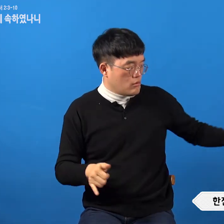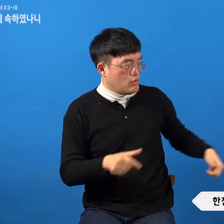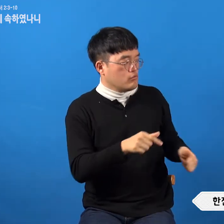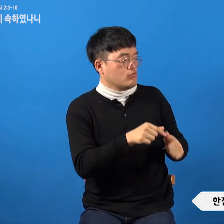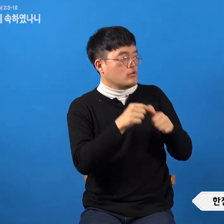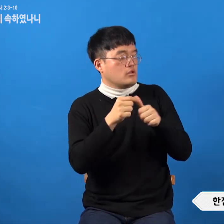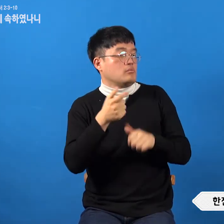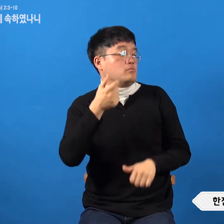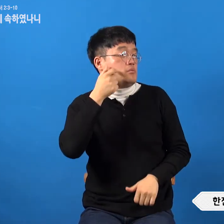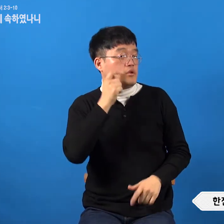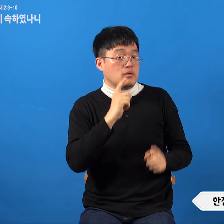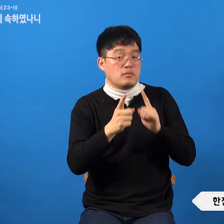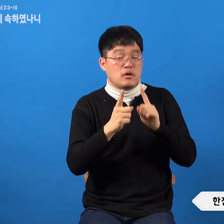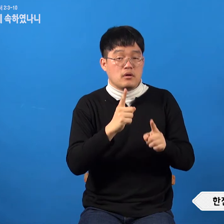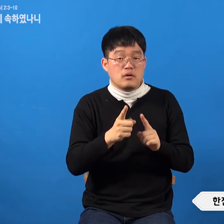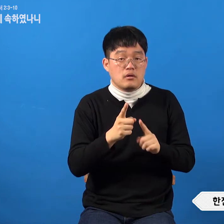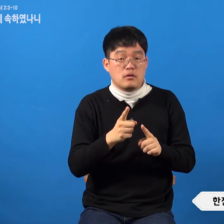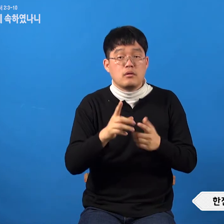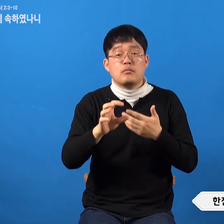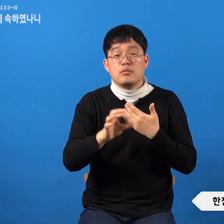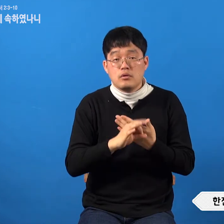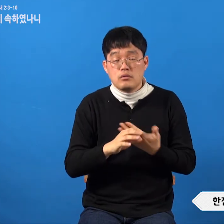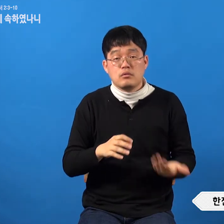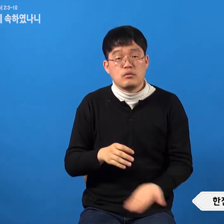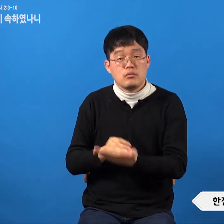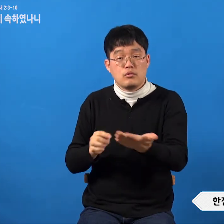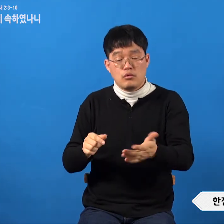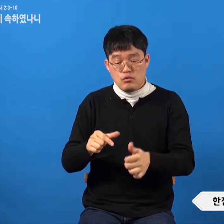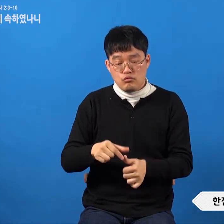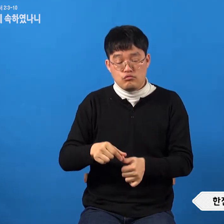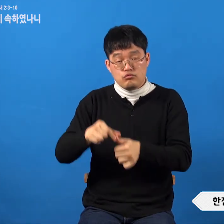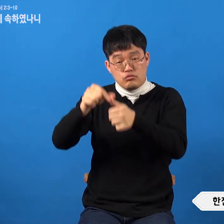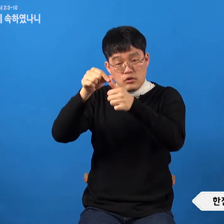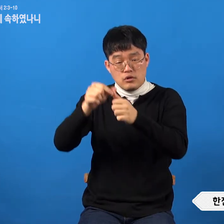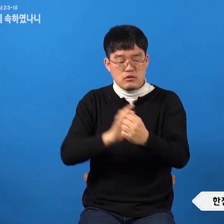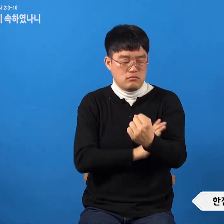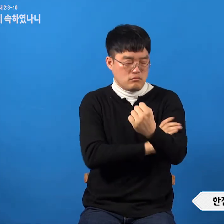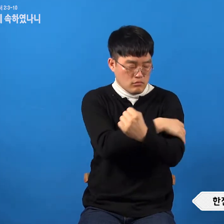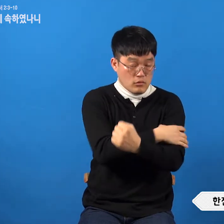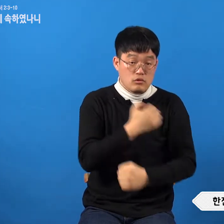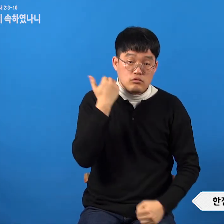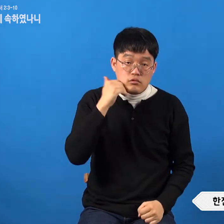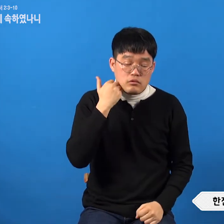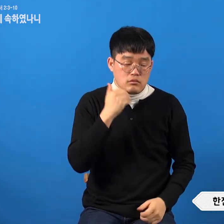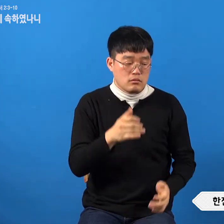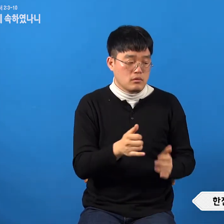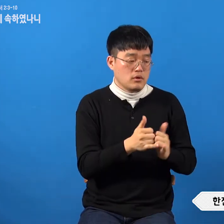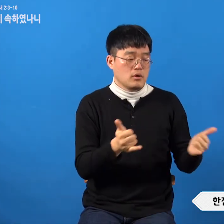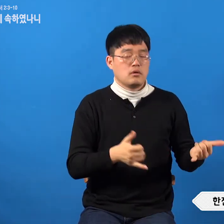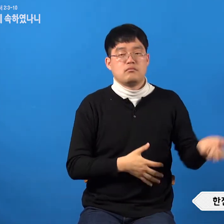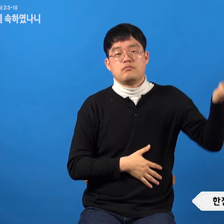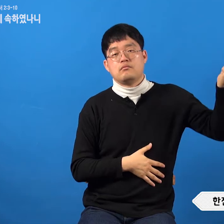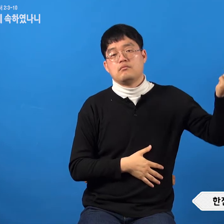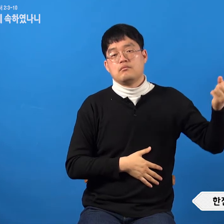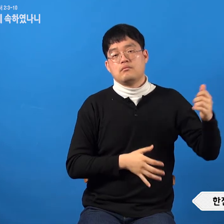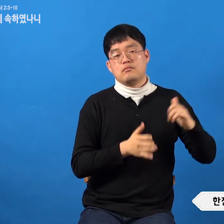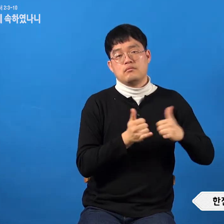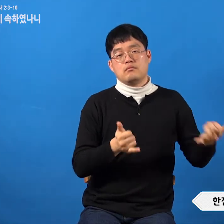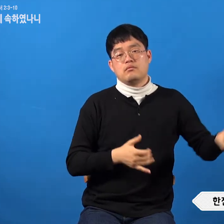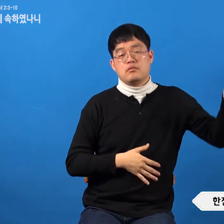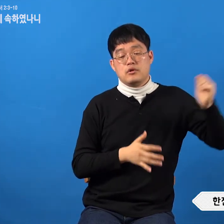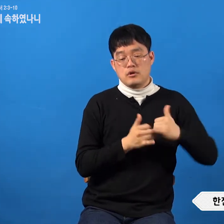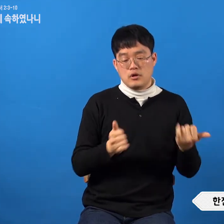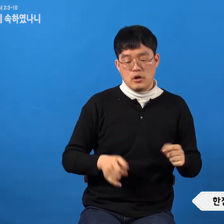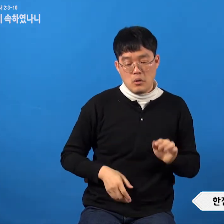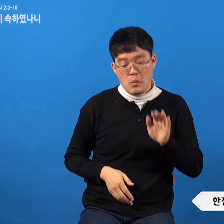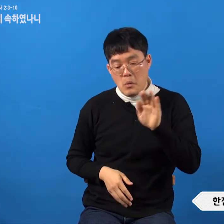됩니다. 그러면 구원의 주도권이 인간에게 넘어갑니다. 인간이 플랫폼까지